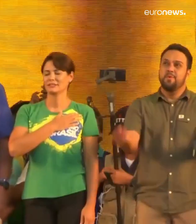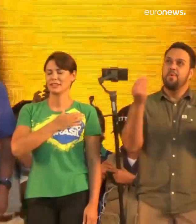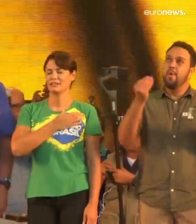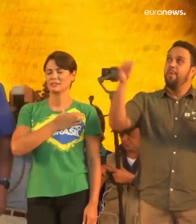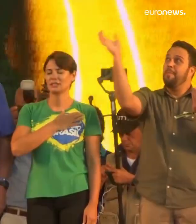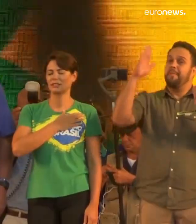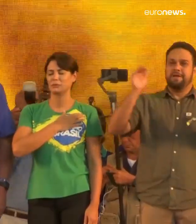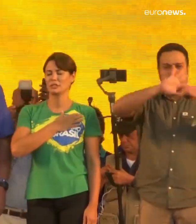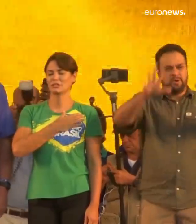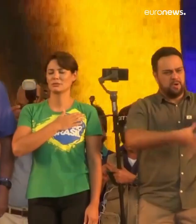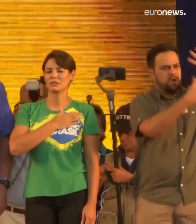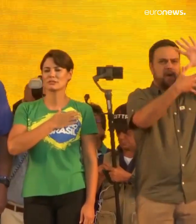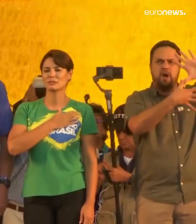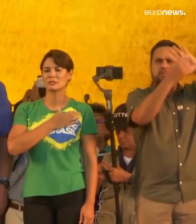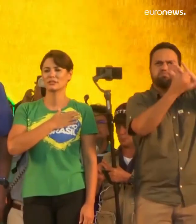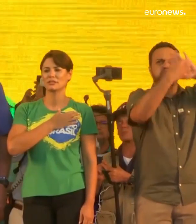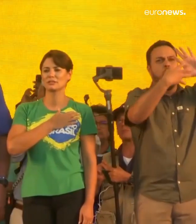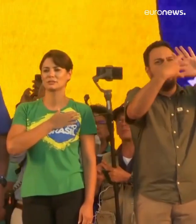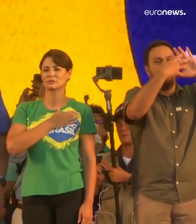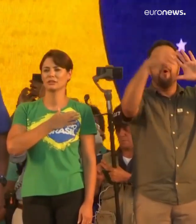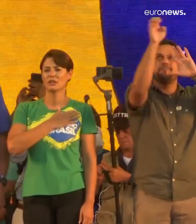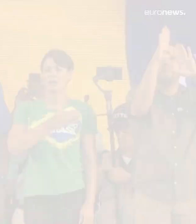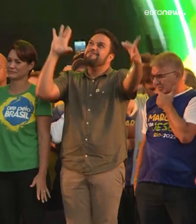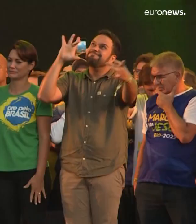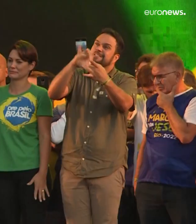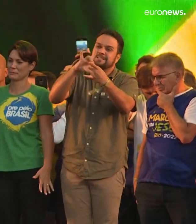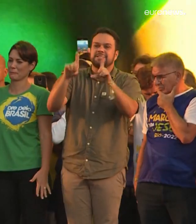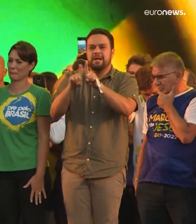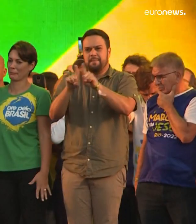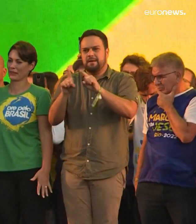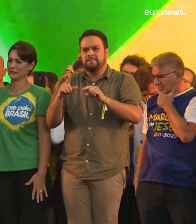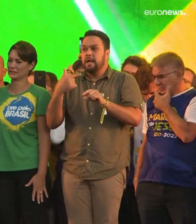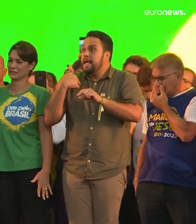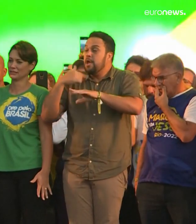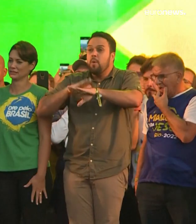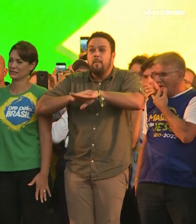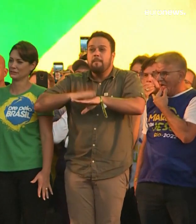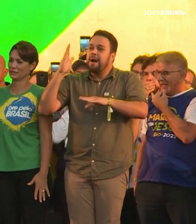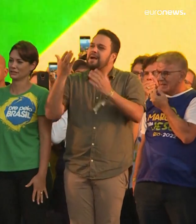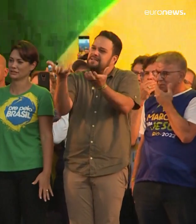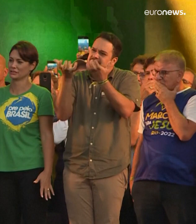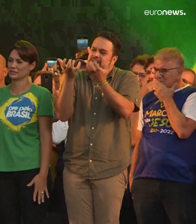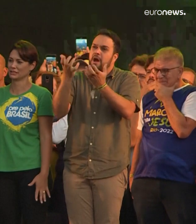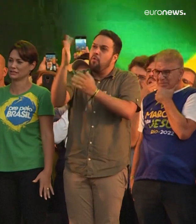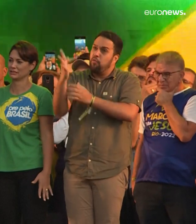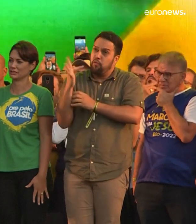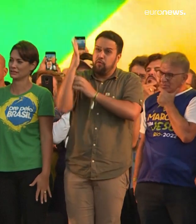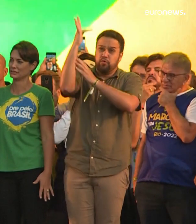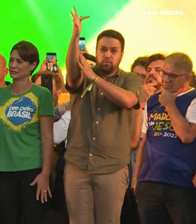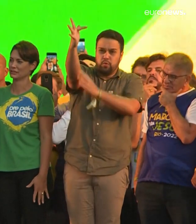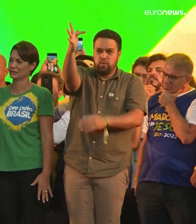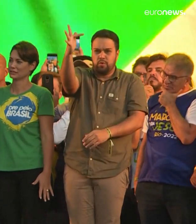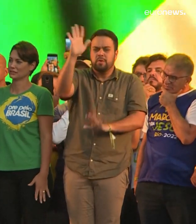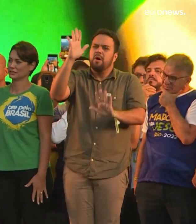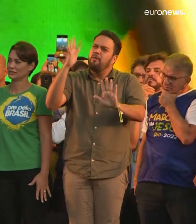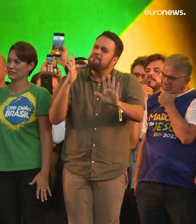Jair Bolsonaro tem apelado ao poder divino e promete um país melhor. O que eu mais quero é lá na frente, bem lá na